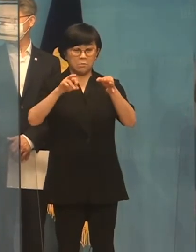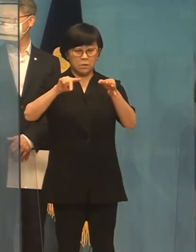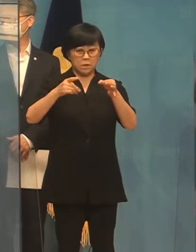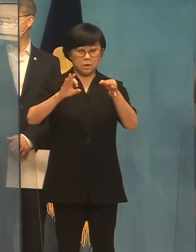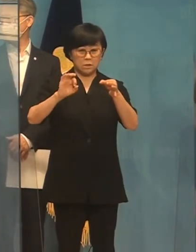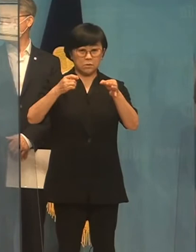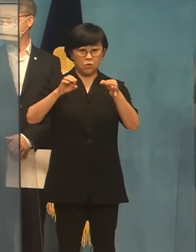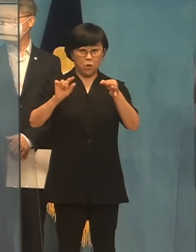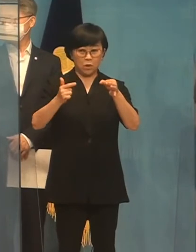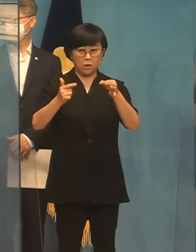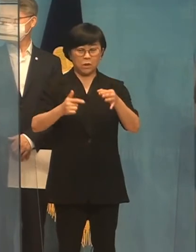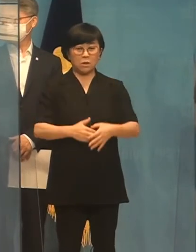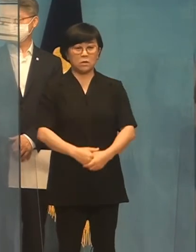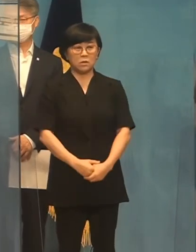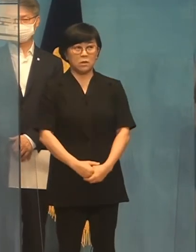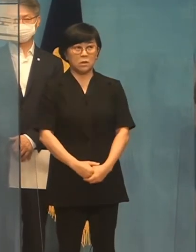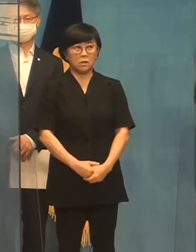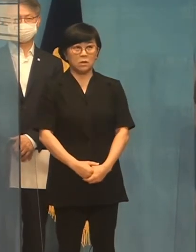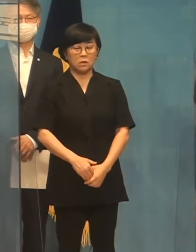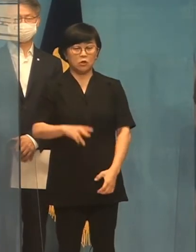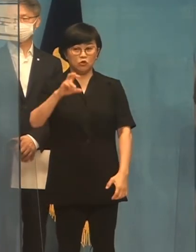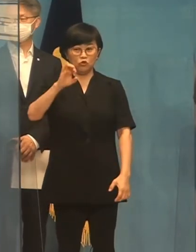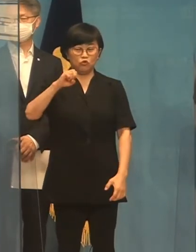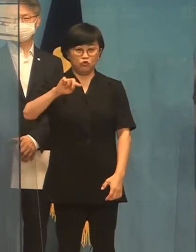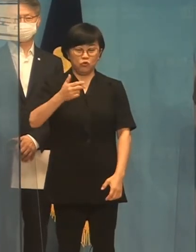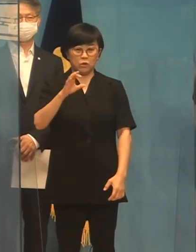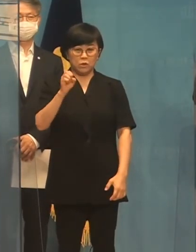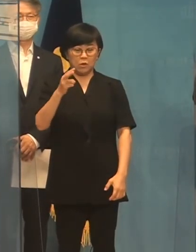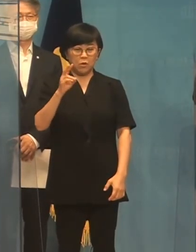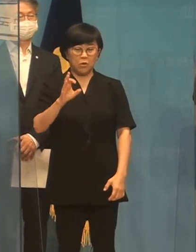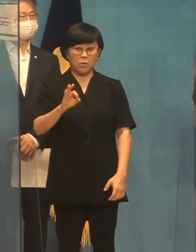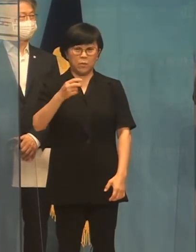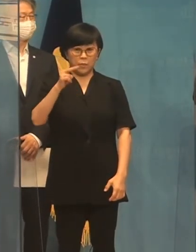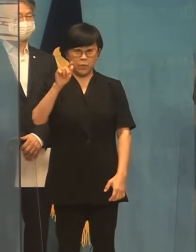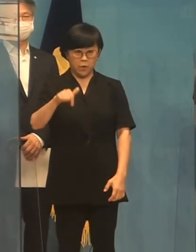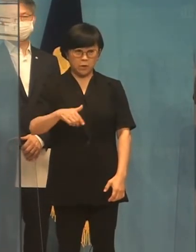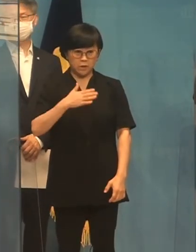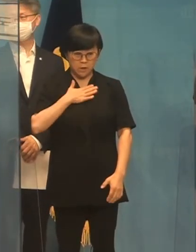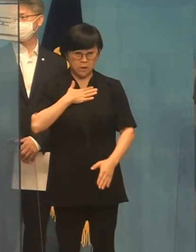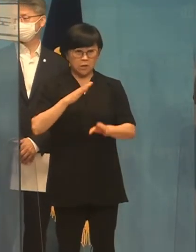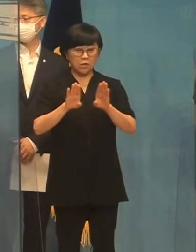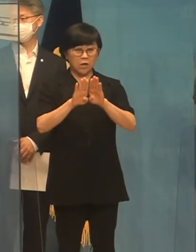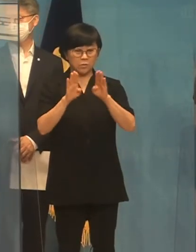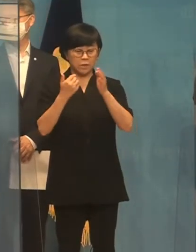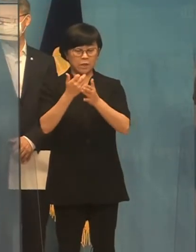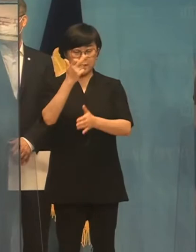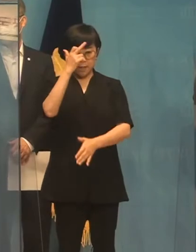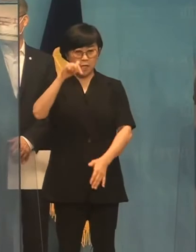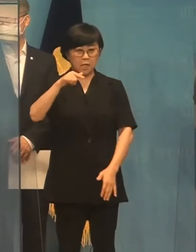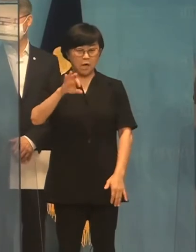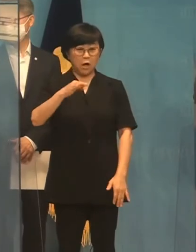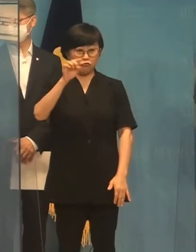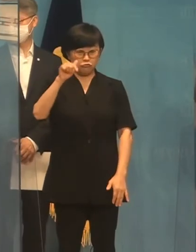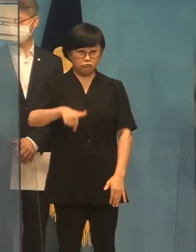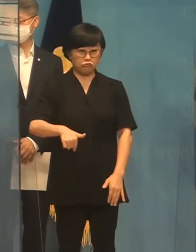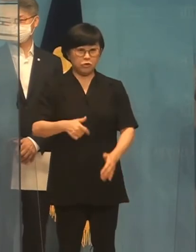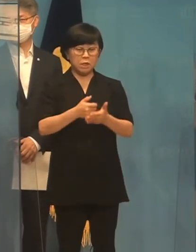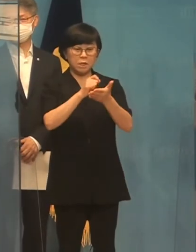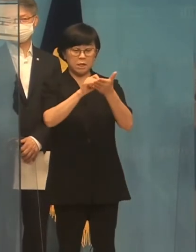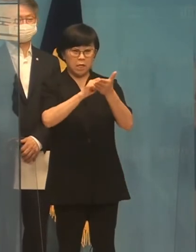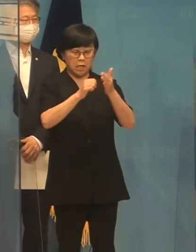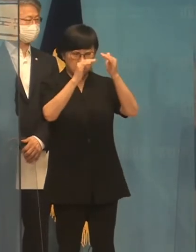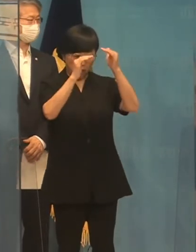의원님 오셨습니다. 더불어민주당 윤영덕 의원님, 저는 열린민주당 최강욱입니다. 그러면